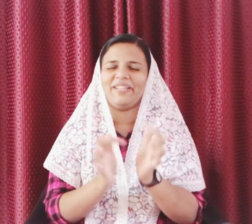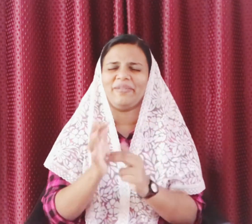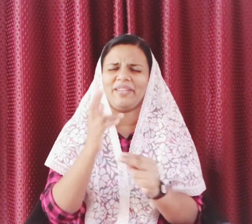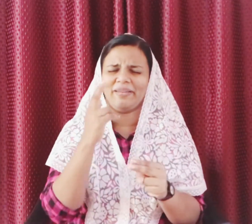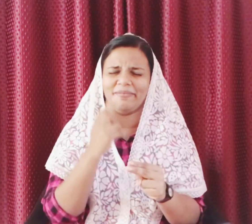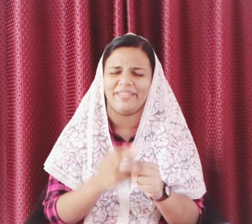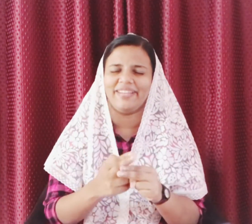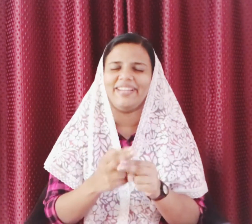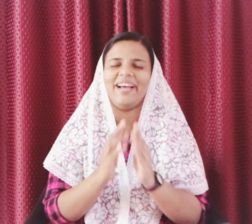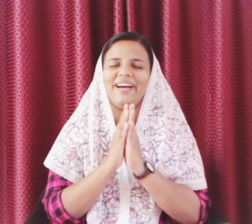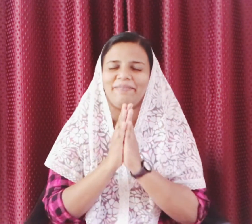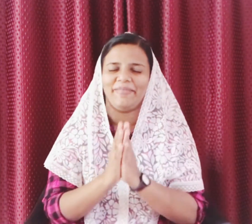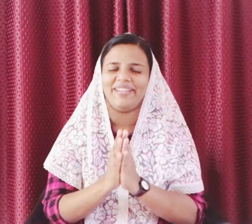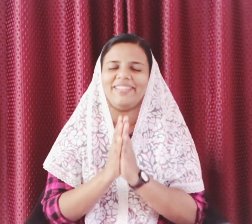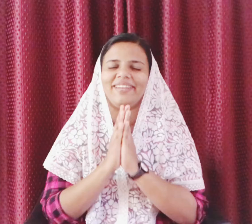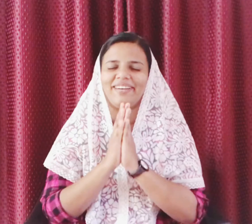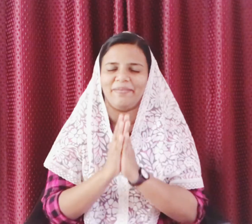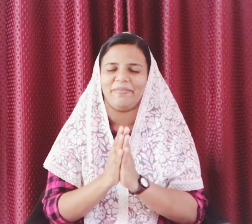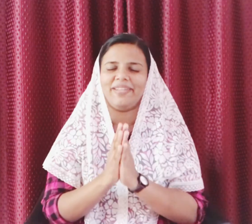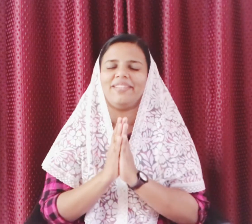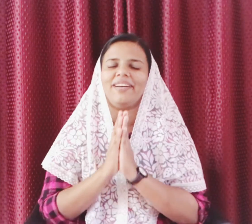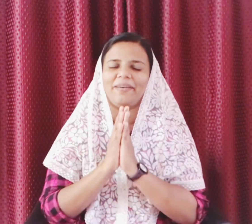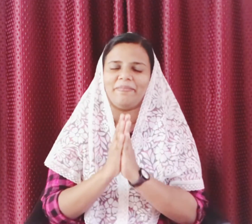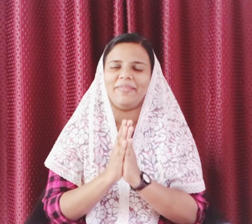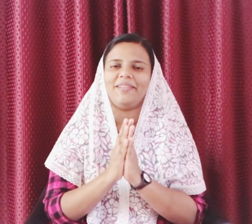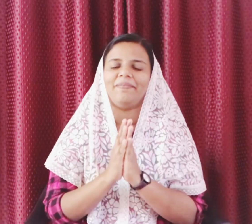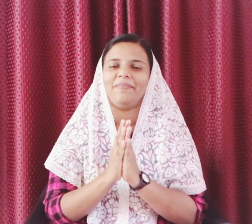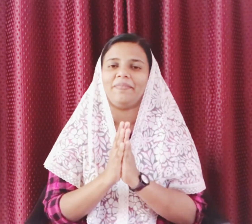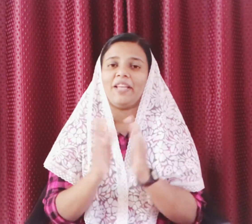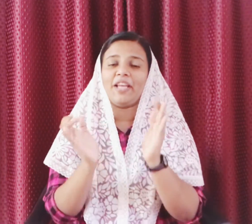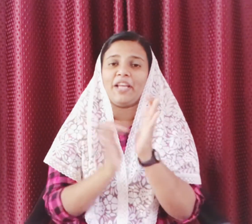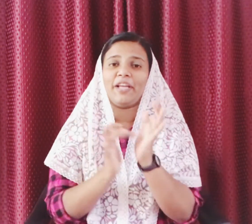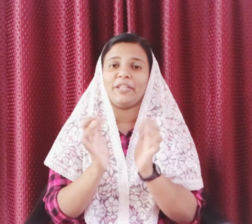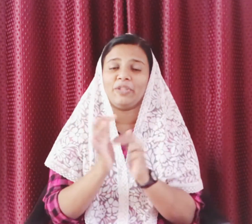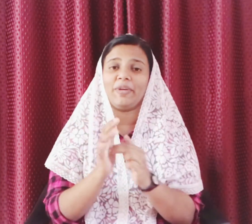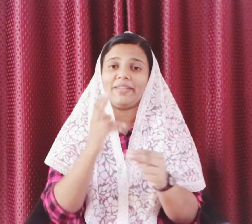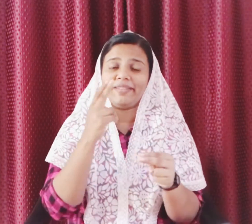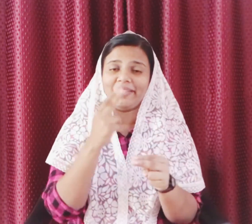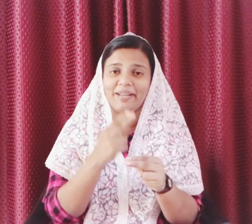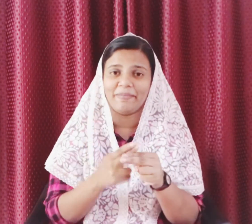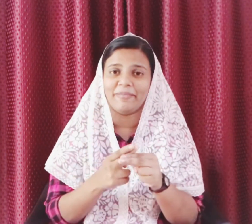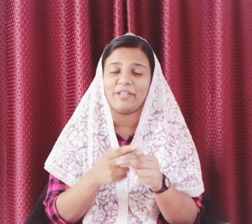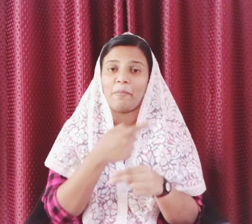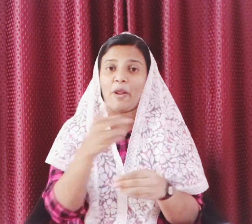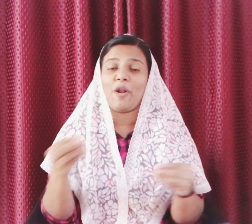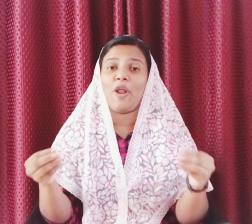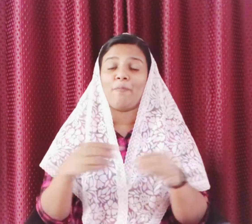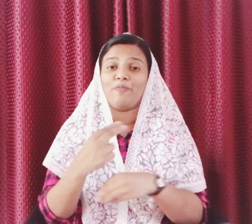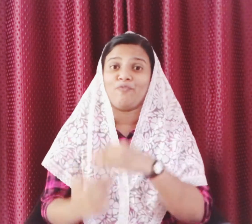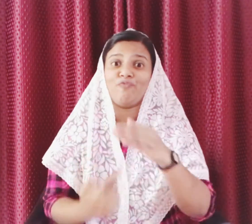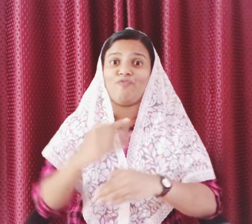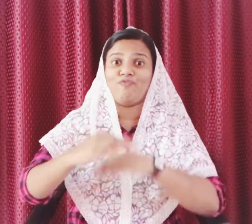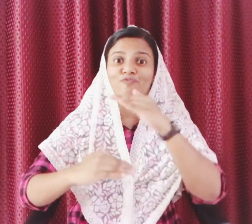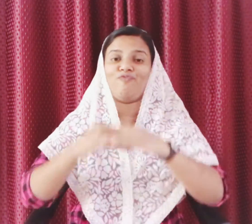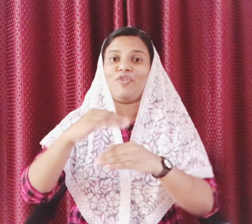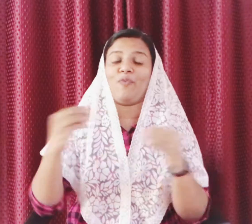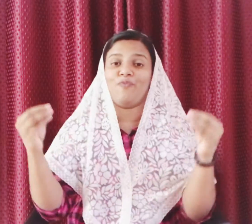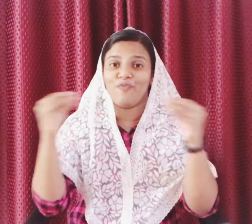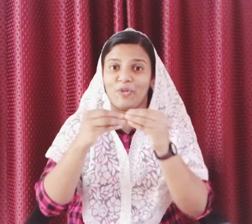യേശു ക്രിസ്തുവിൻ്റെ നാമത്തിൽ തന്നെ ആമേൻ, ആമേൻ, ആമേൻ. യേശു ക്രിസ്തുവിൻ്റെ നാമത്തിൽ നമ്മൾ വളരും, നമ്മൾ വർദ്ധിക്കും,